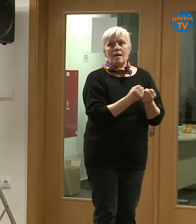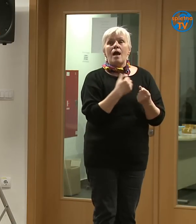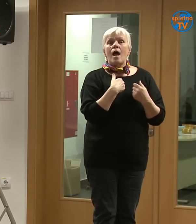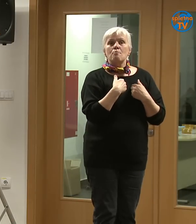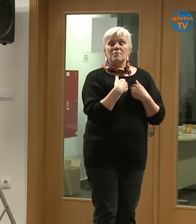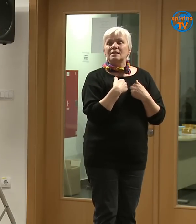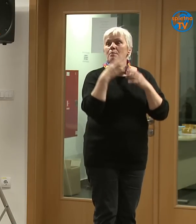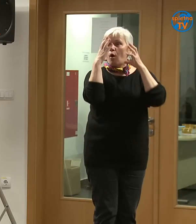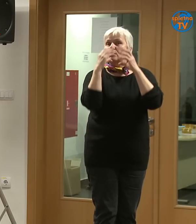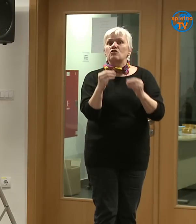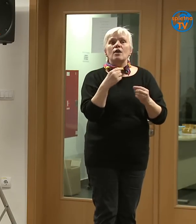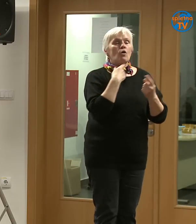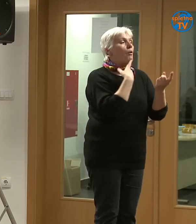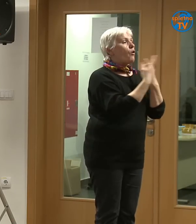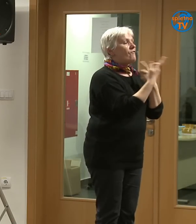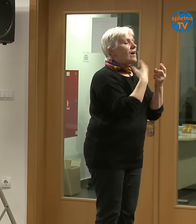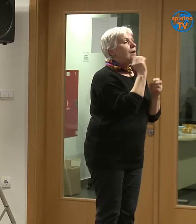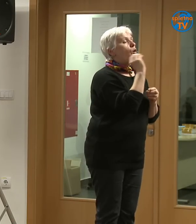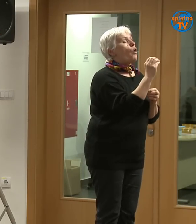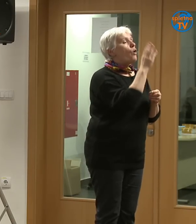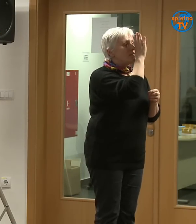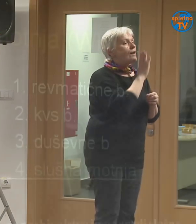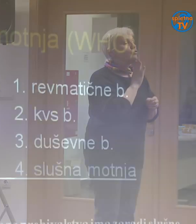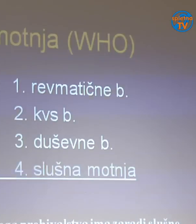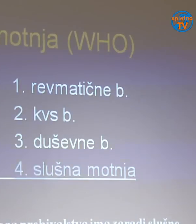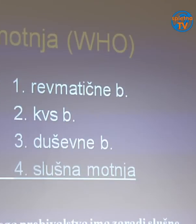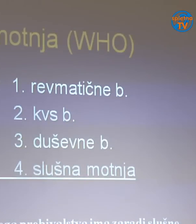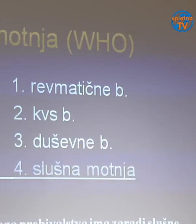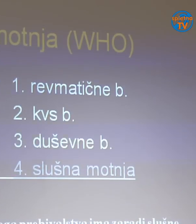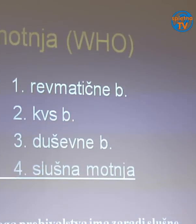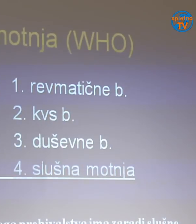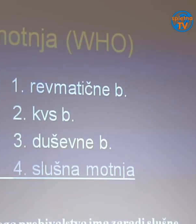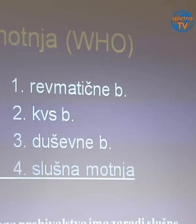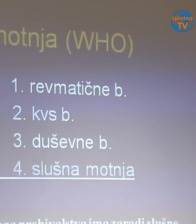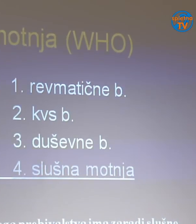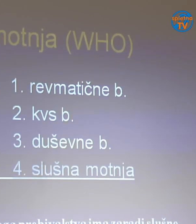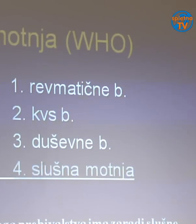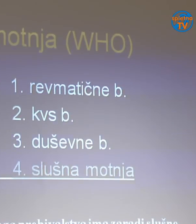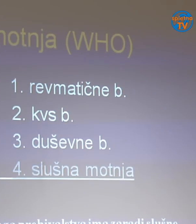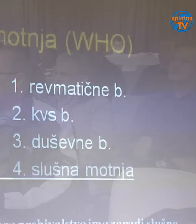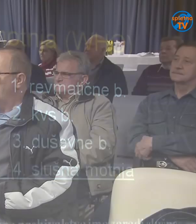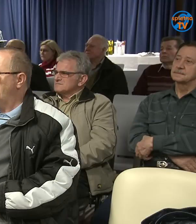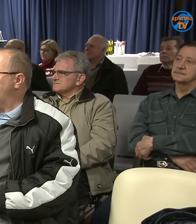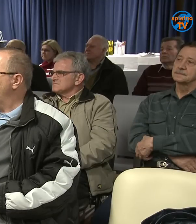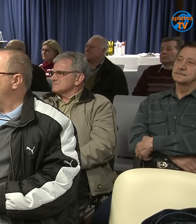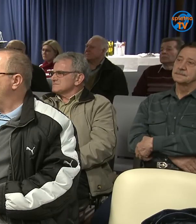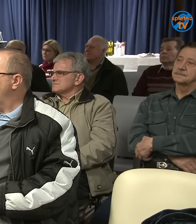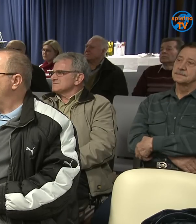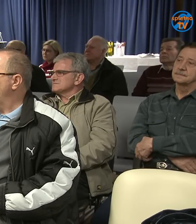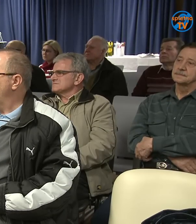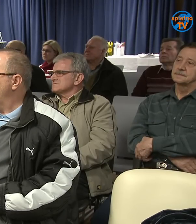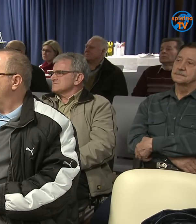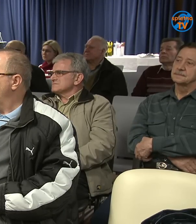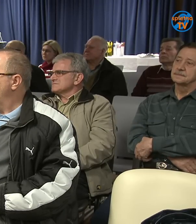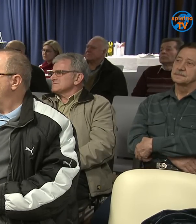Se pa navadno pogovarjamo o naglušnosti, je 10% prebivalstva, ki sliši